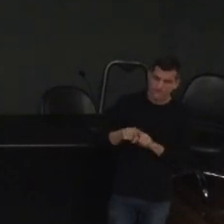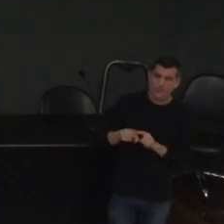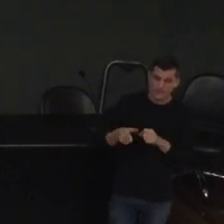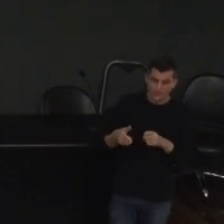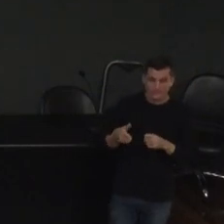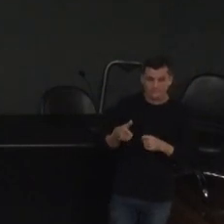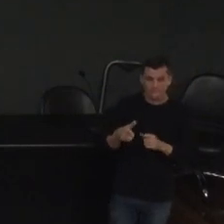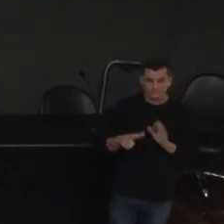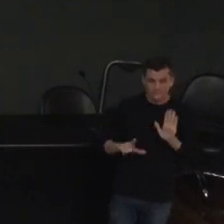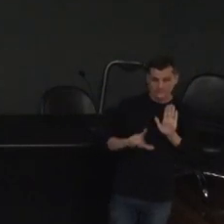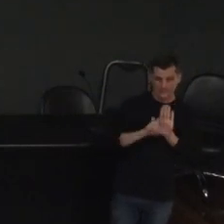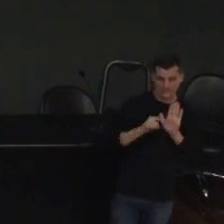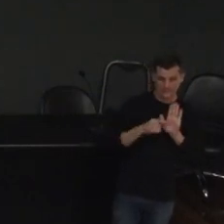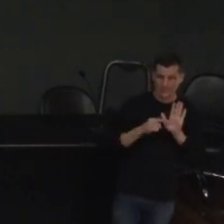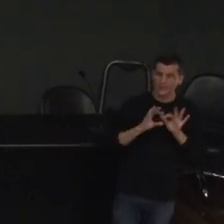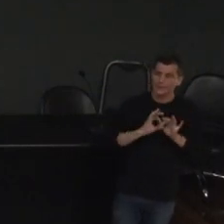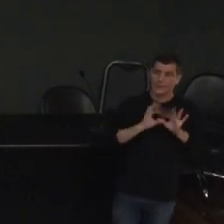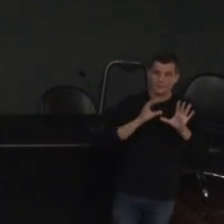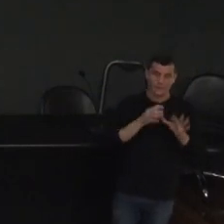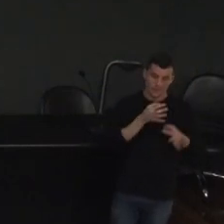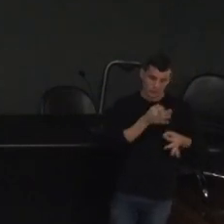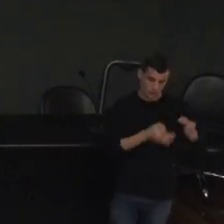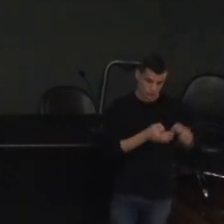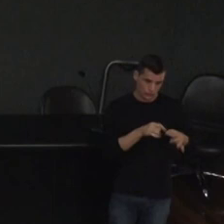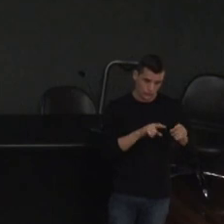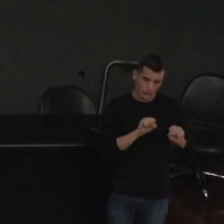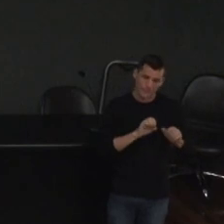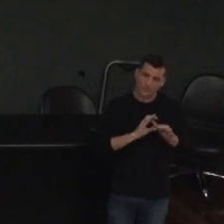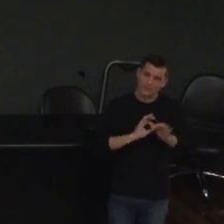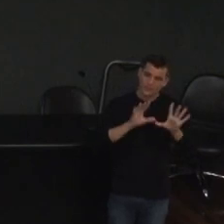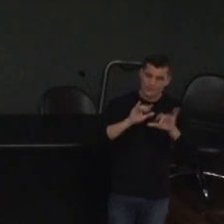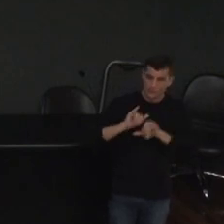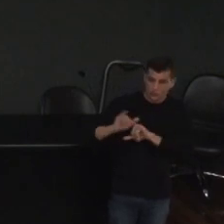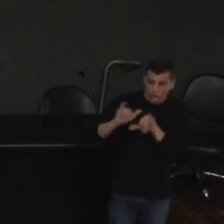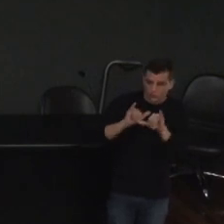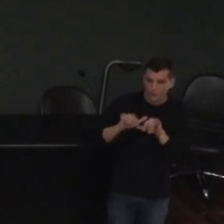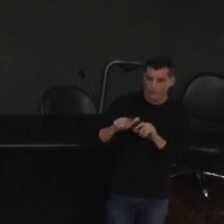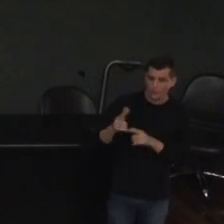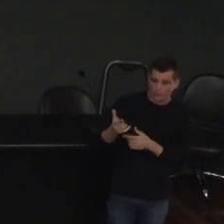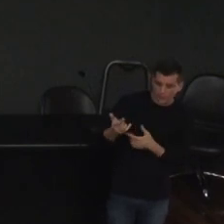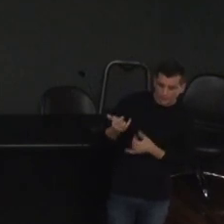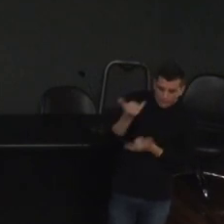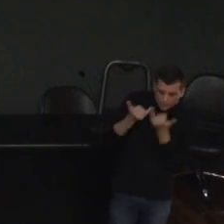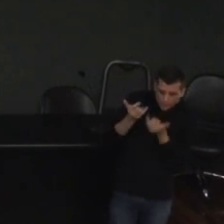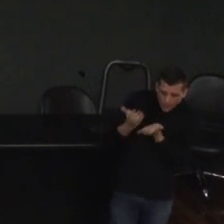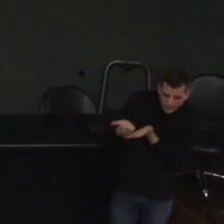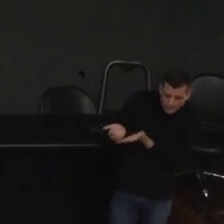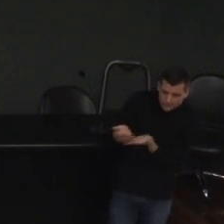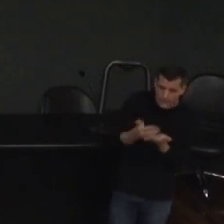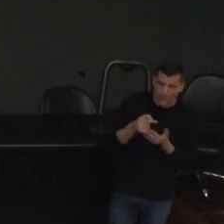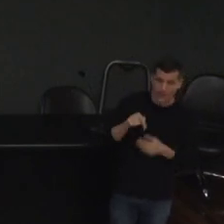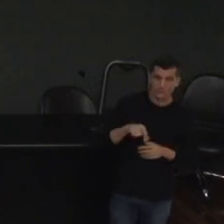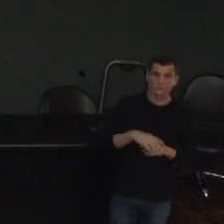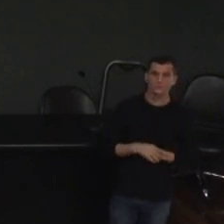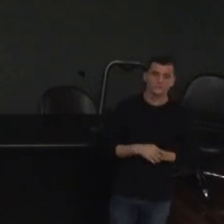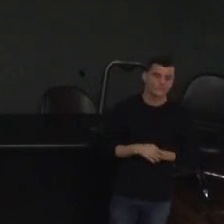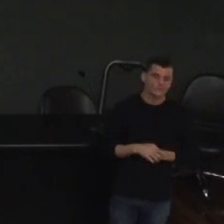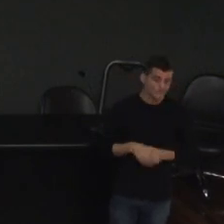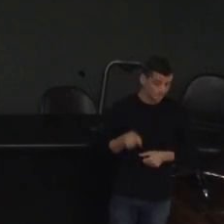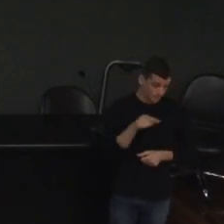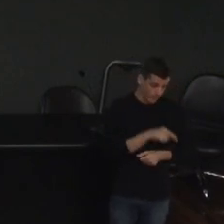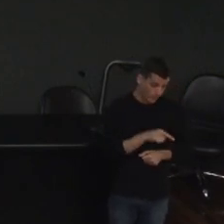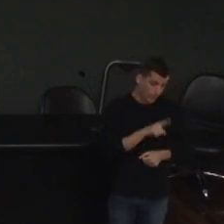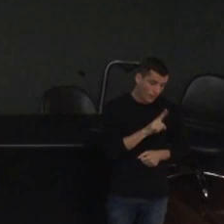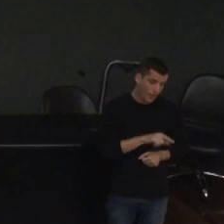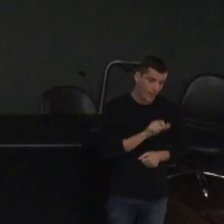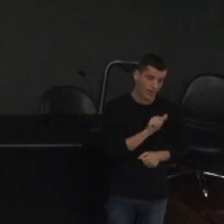divulgar o dado e essa base Legal ou é ato normativo derivativo de lei